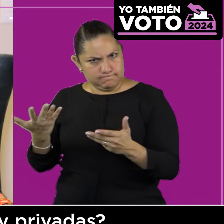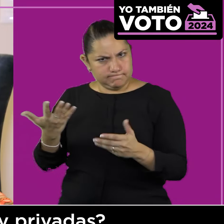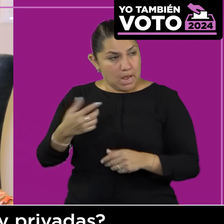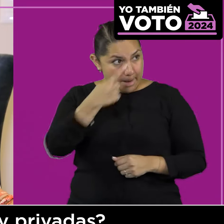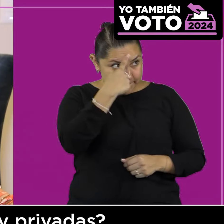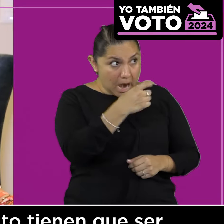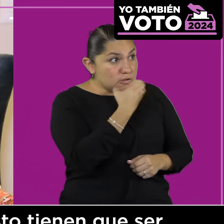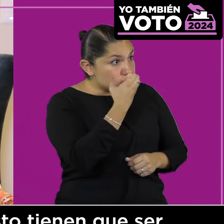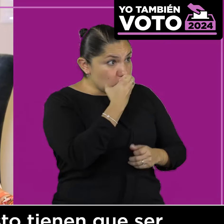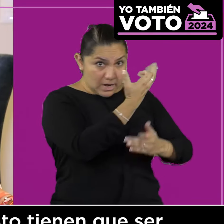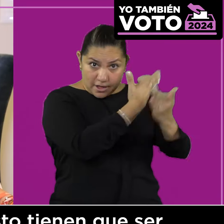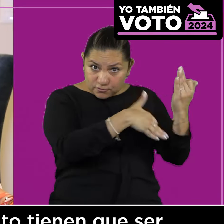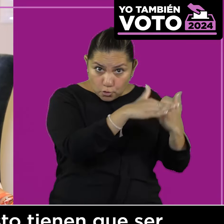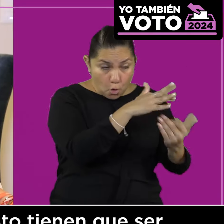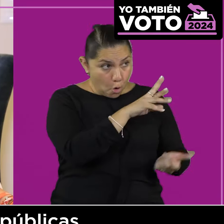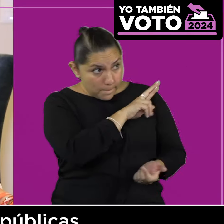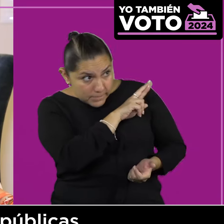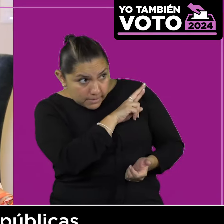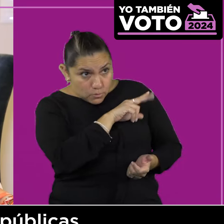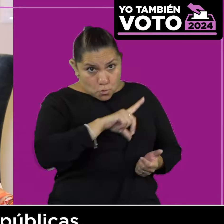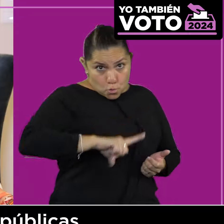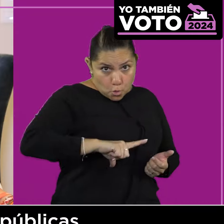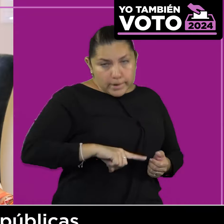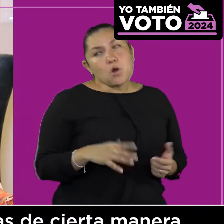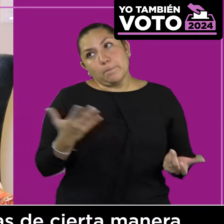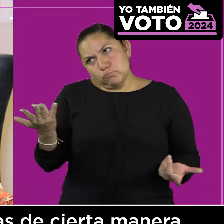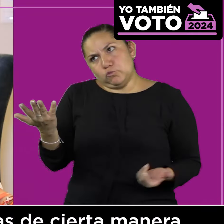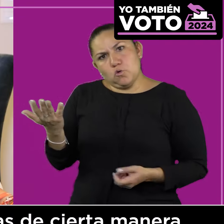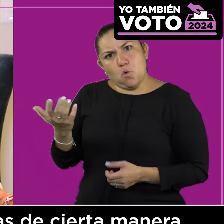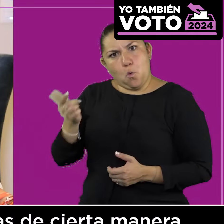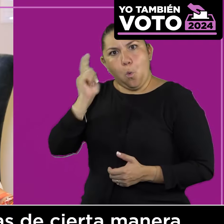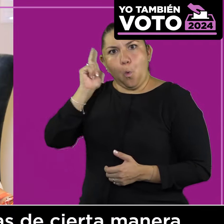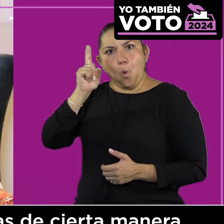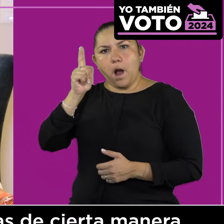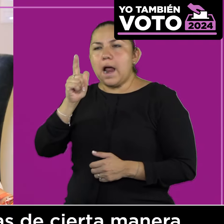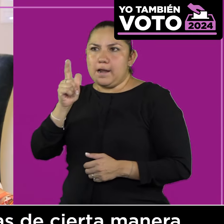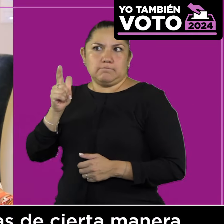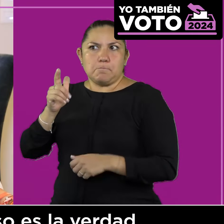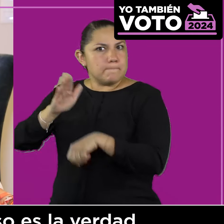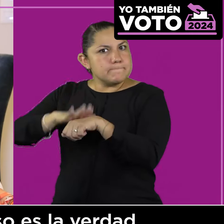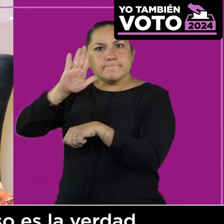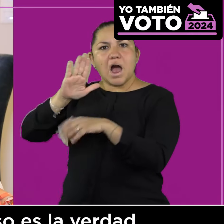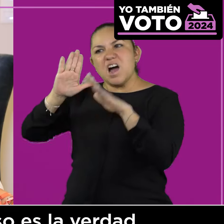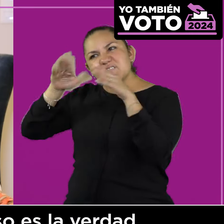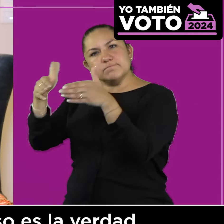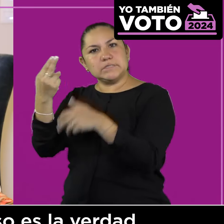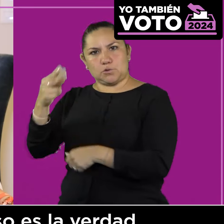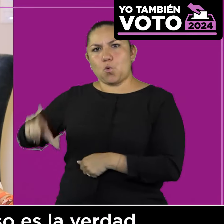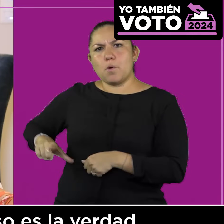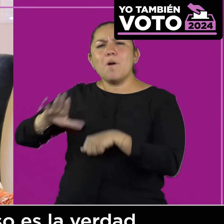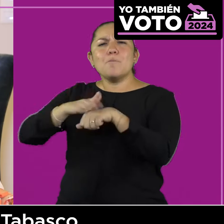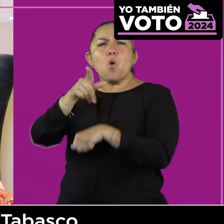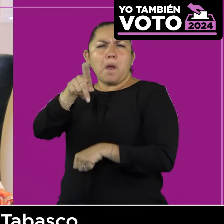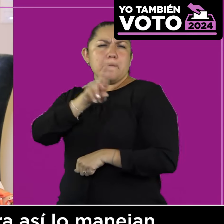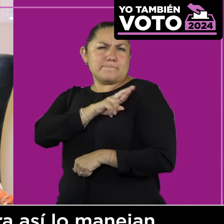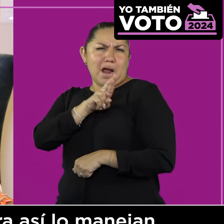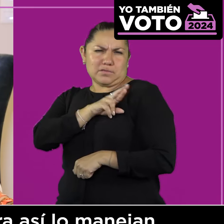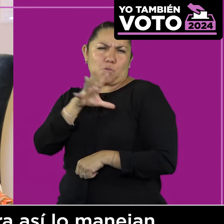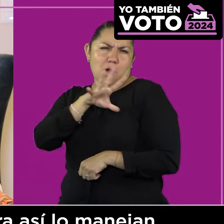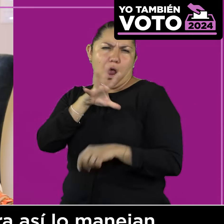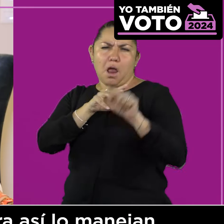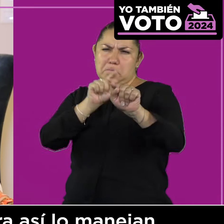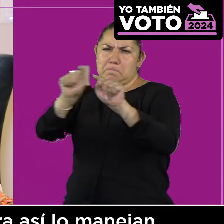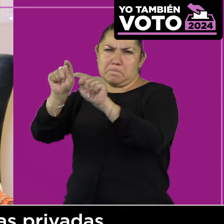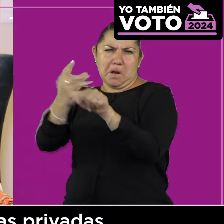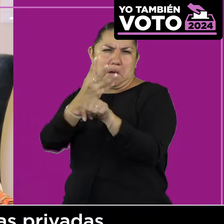públicas y privadas Pues por supuesto tienen que ser más las públicas porque las privadas de cierta manera lo manejan eso es la verdad aquí en Tabasco de cierta